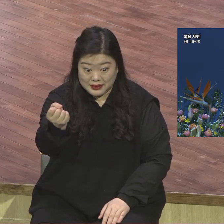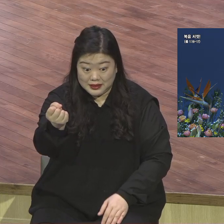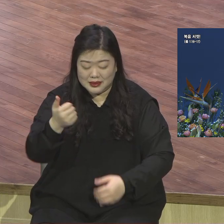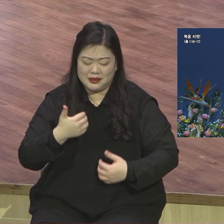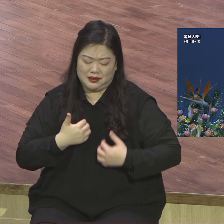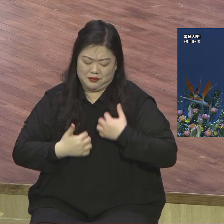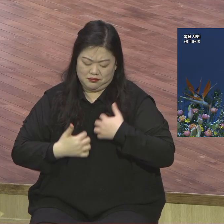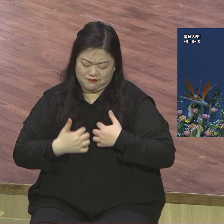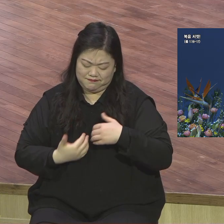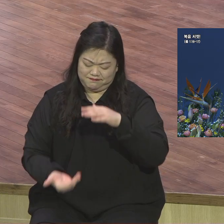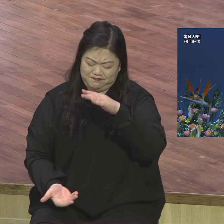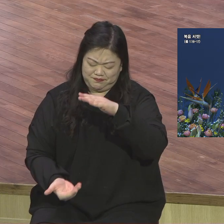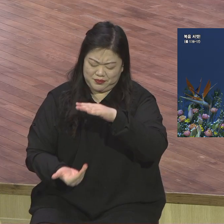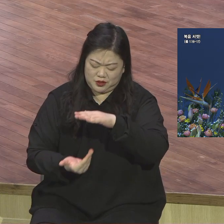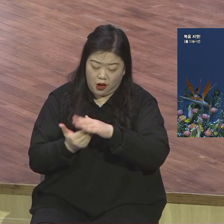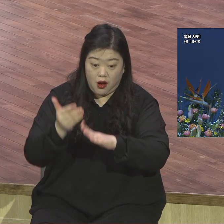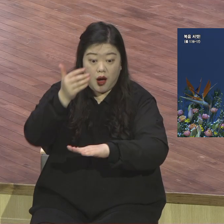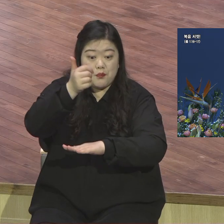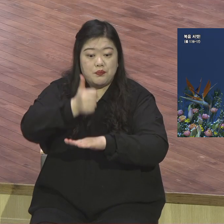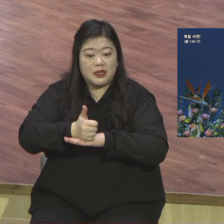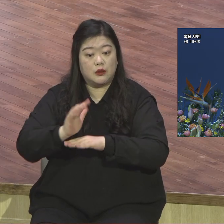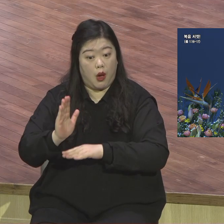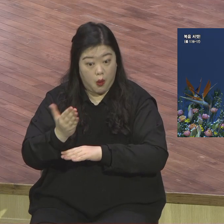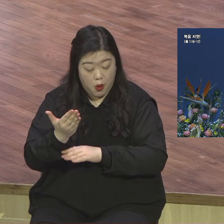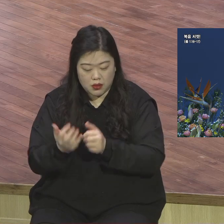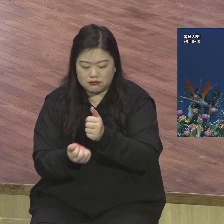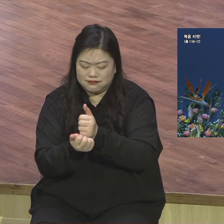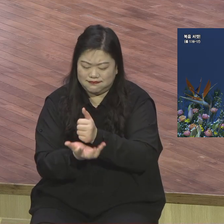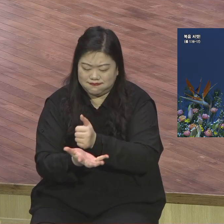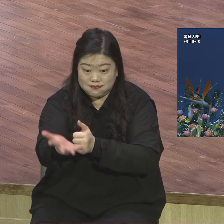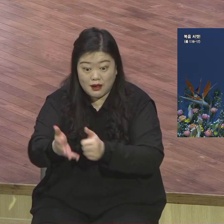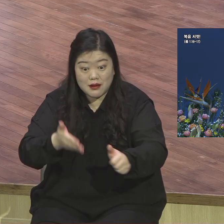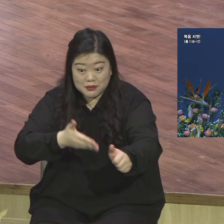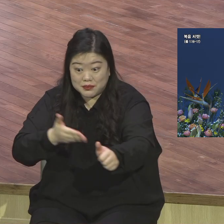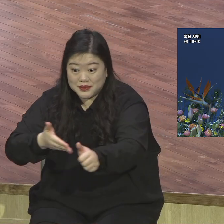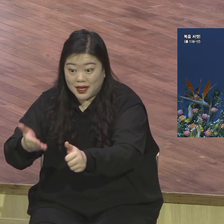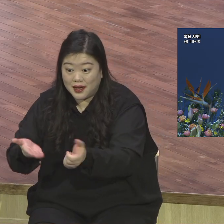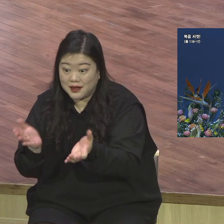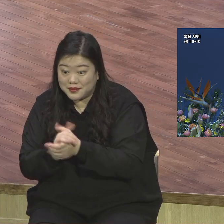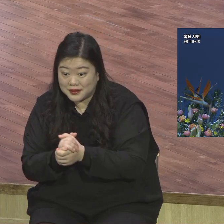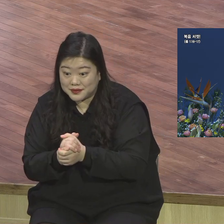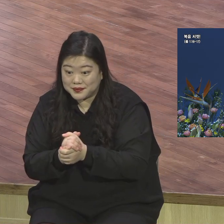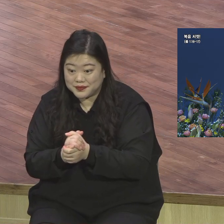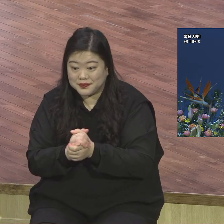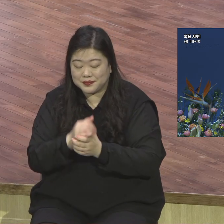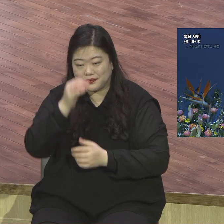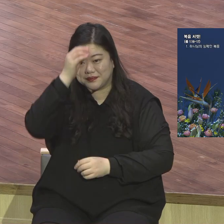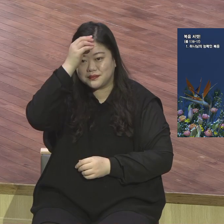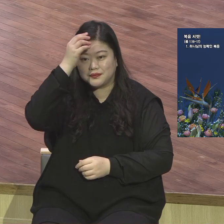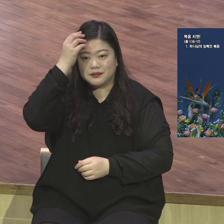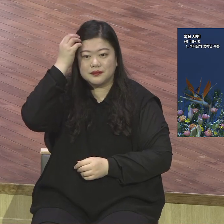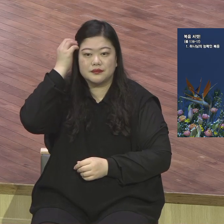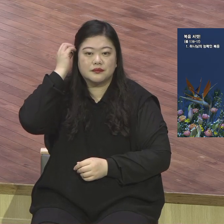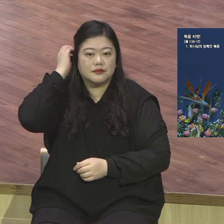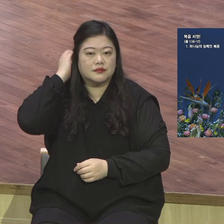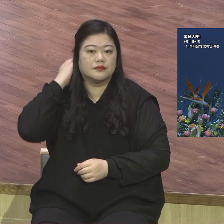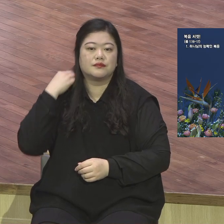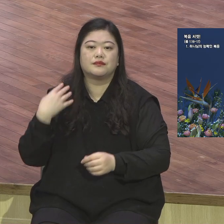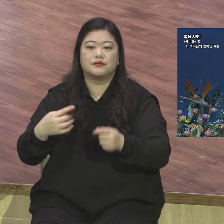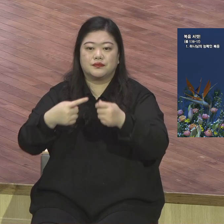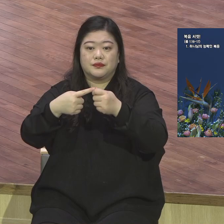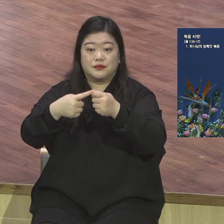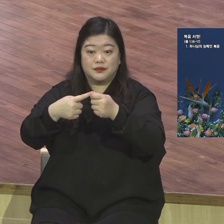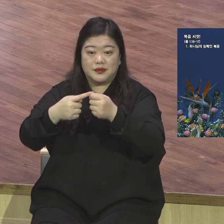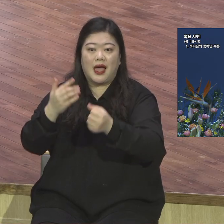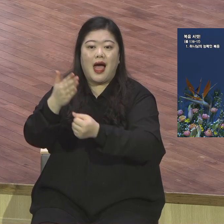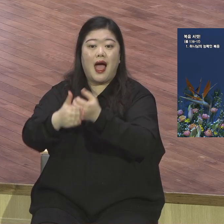여러분 현장에 영적 영향력을 입히시기를 제물로 축복합니다. 첫째로 하나님의 능력인